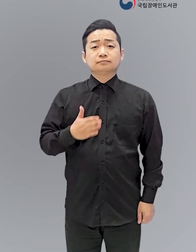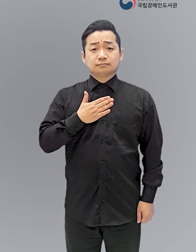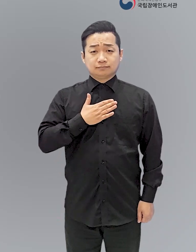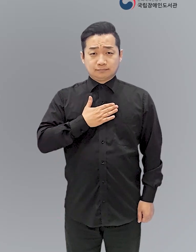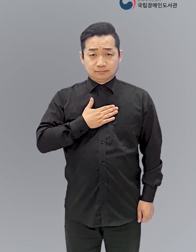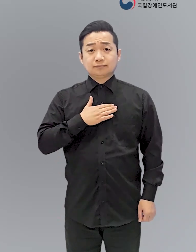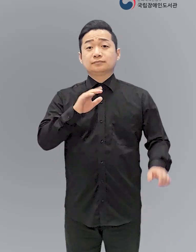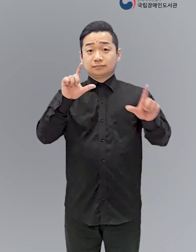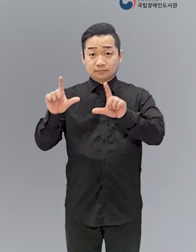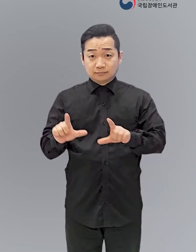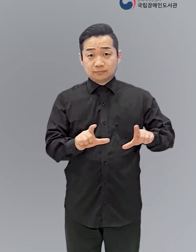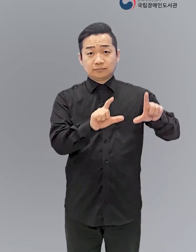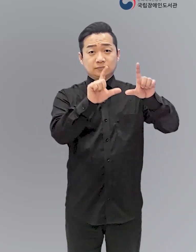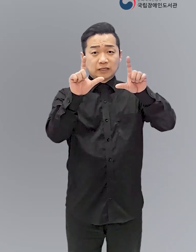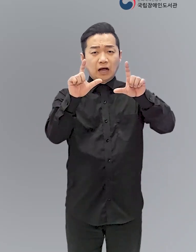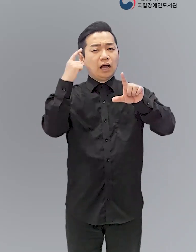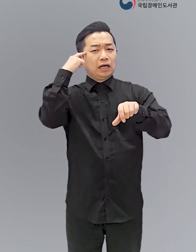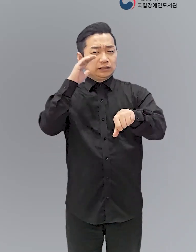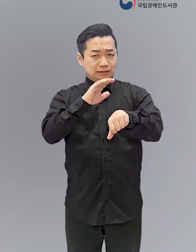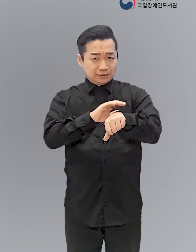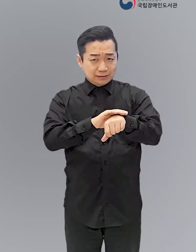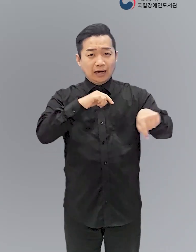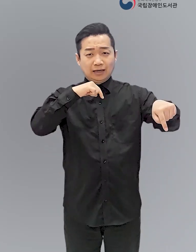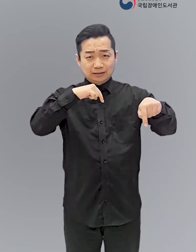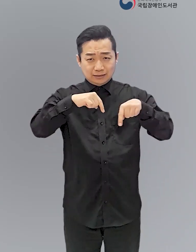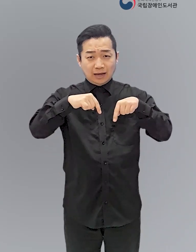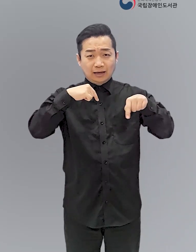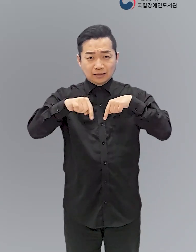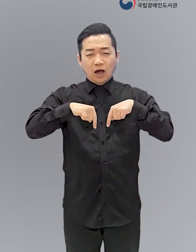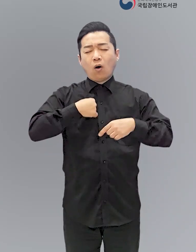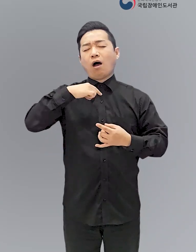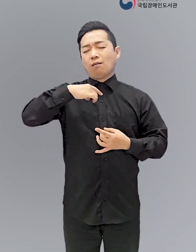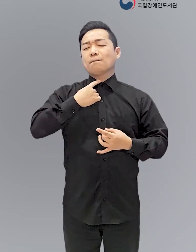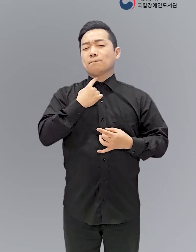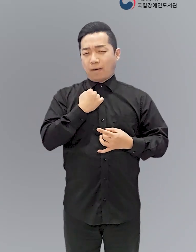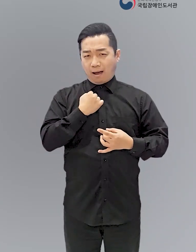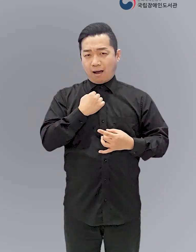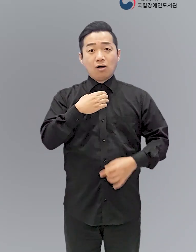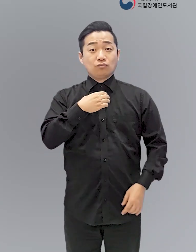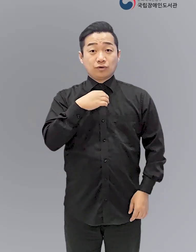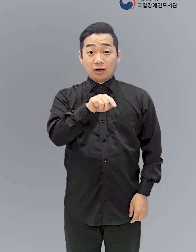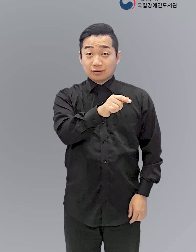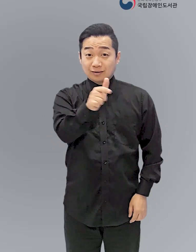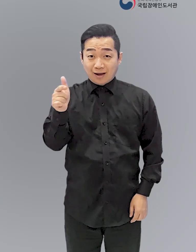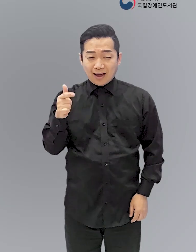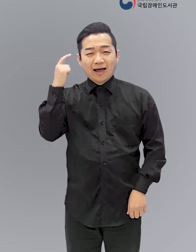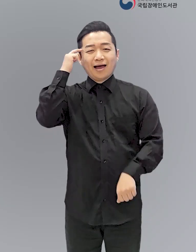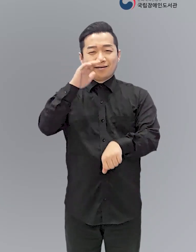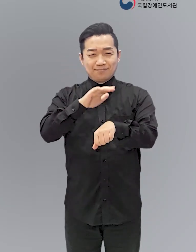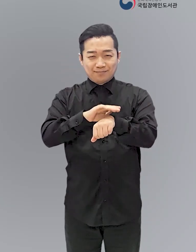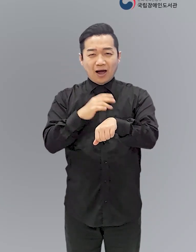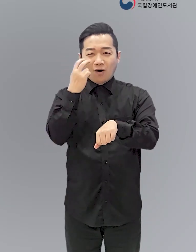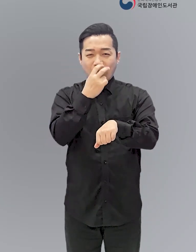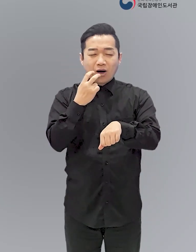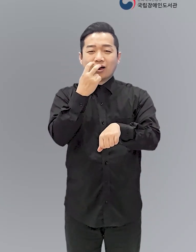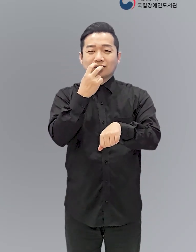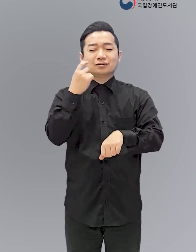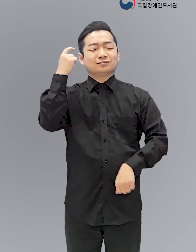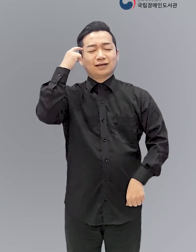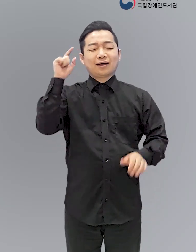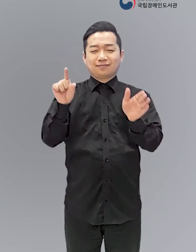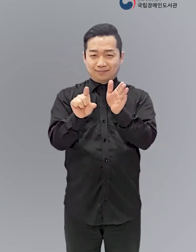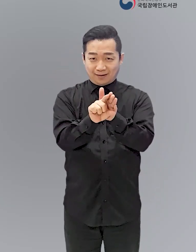나는 내 삶을 지혜롭게 다스리고 있다고 혼자서 뇌까리곤 했다. 위험 요소들을 지혜롭게 관리해가고 있다고 말이다.